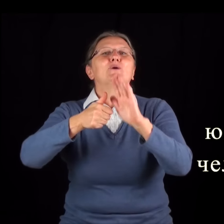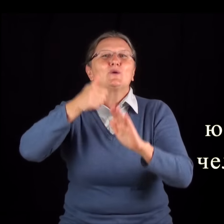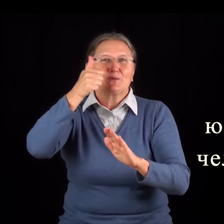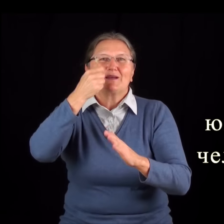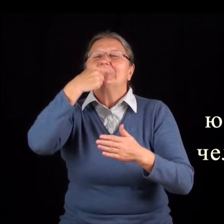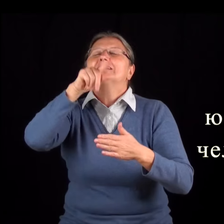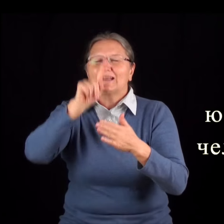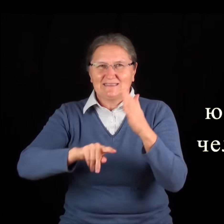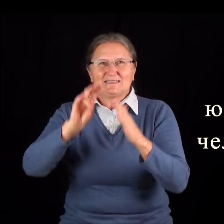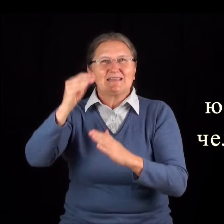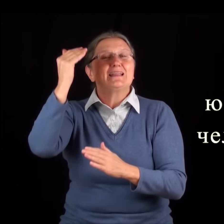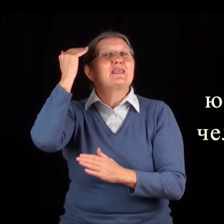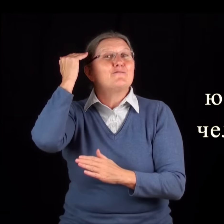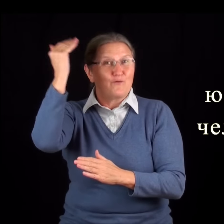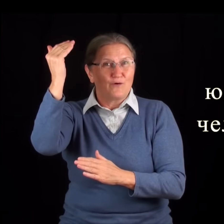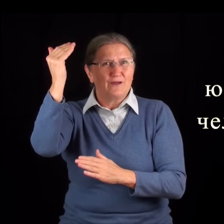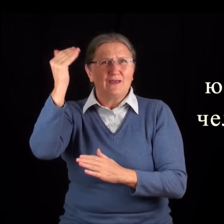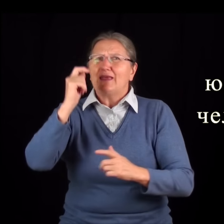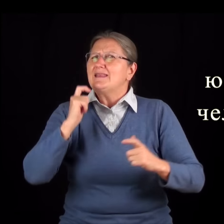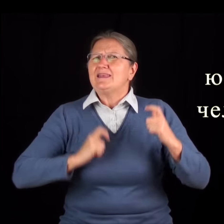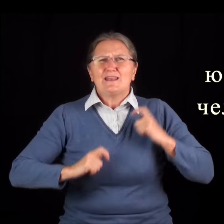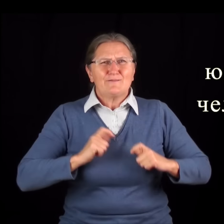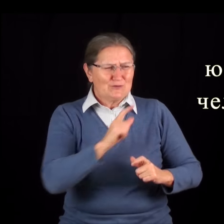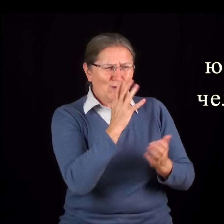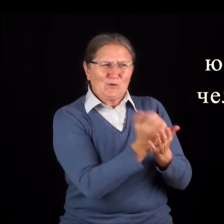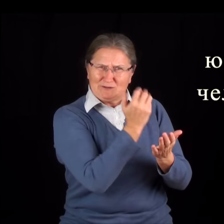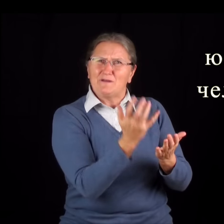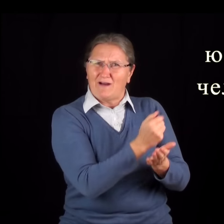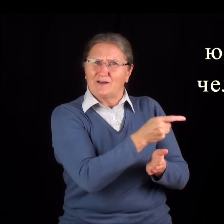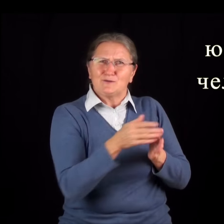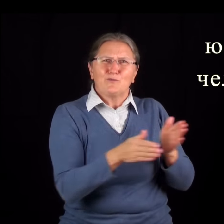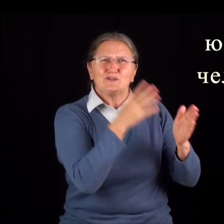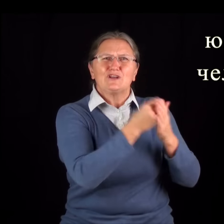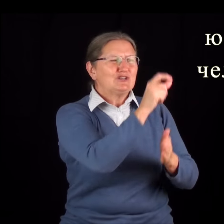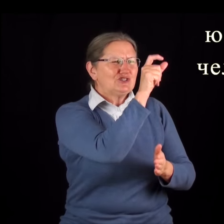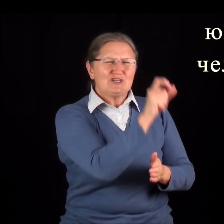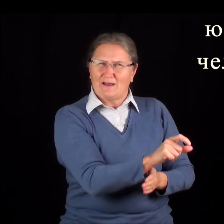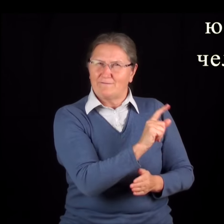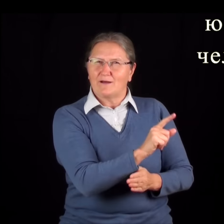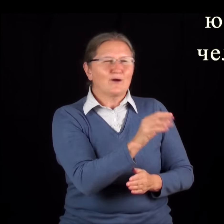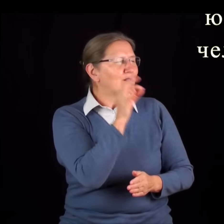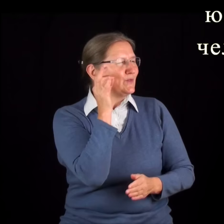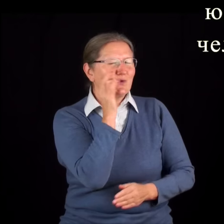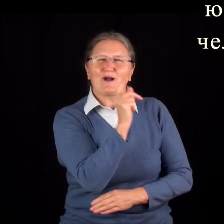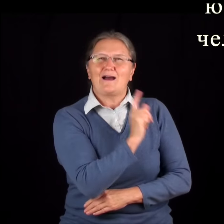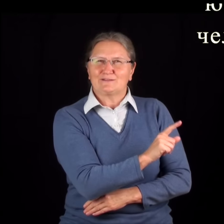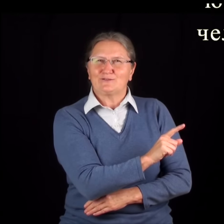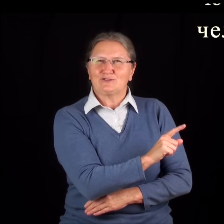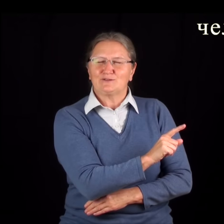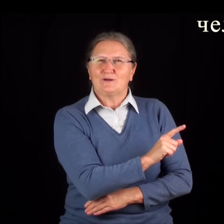Господу и надейся на Него. Не ревнуй успевающему в пути своем человеку лукавствующему.